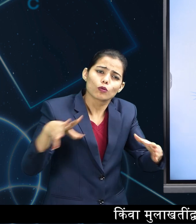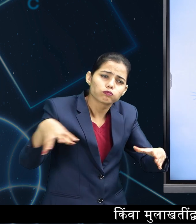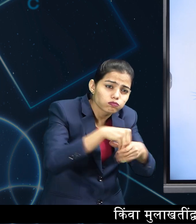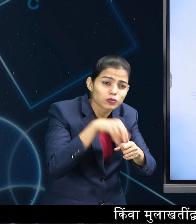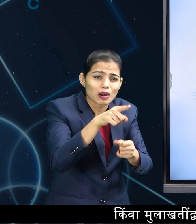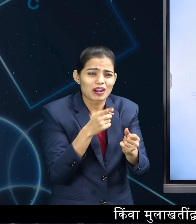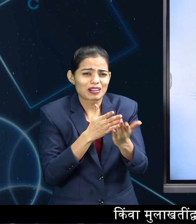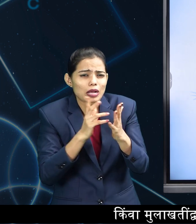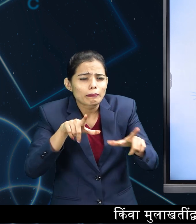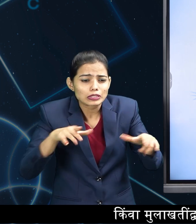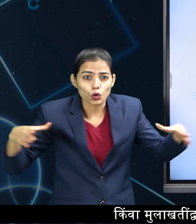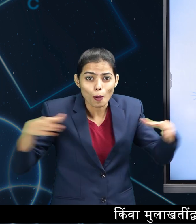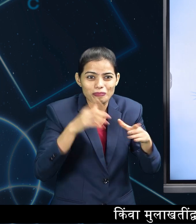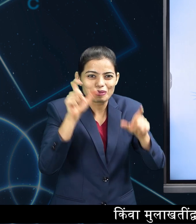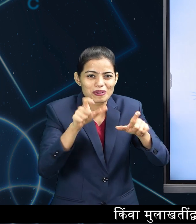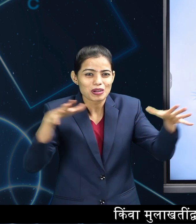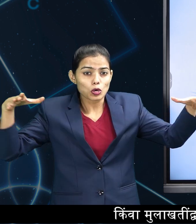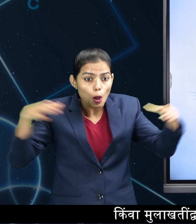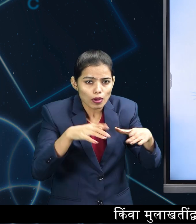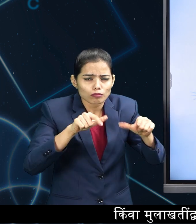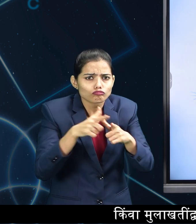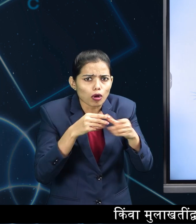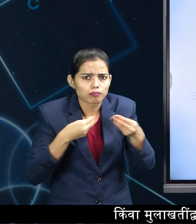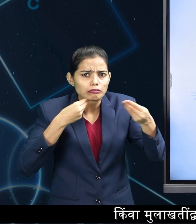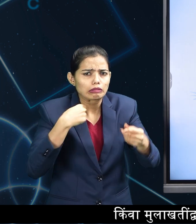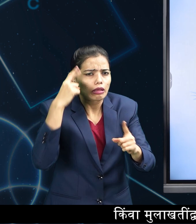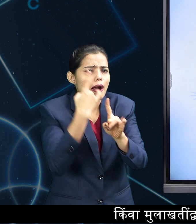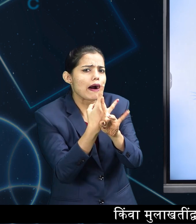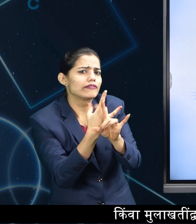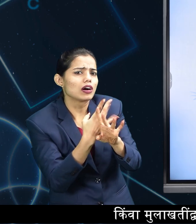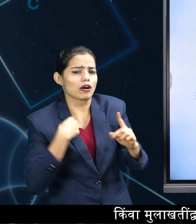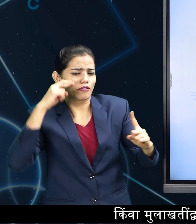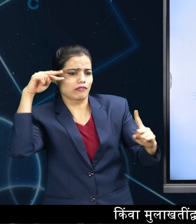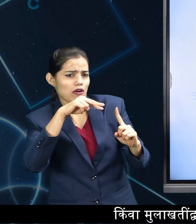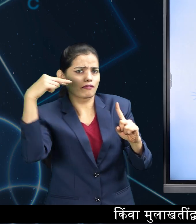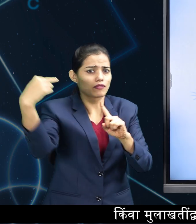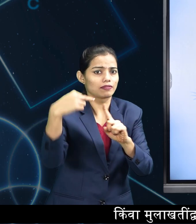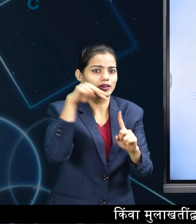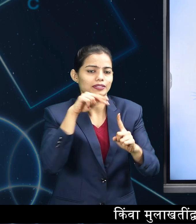किंवा मुलाखतीद्वारे कर्मचाऱ्यांचे अभिप्राय आणि मते गोळा करणे.